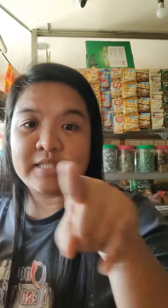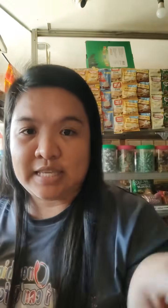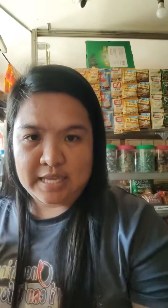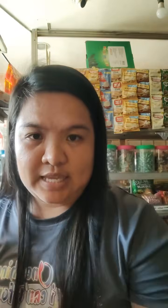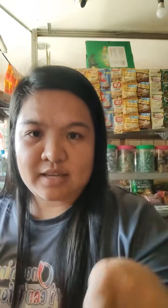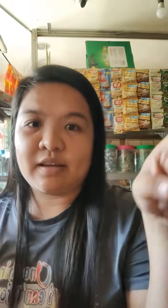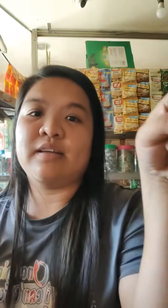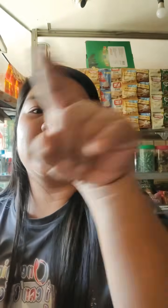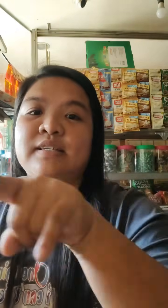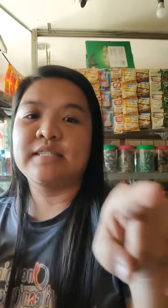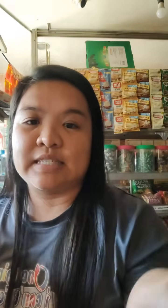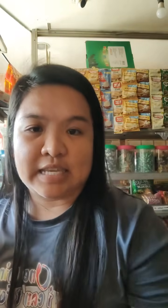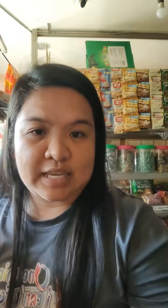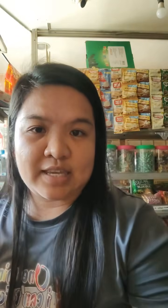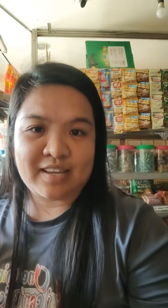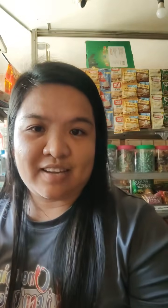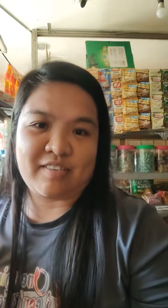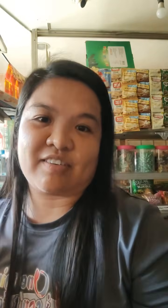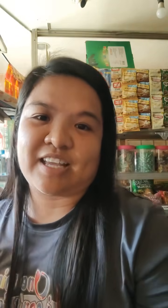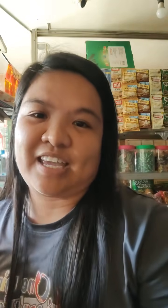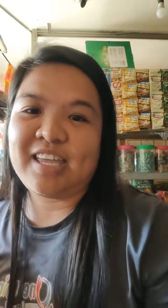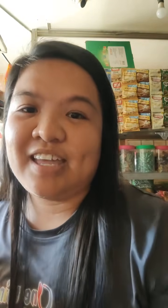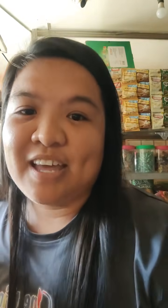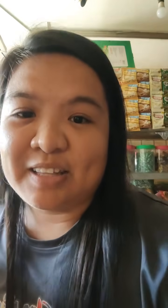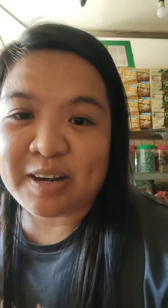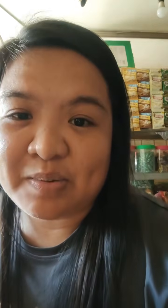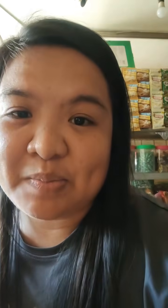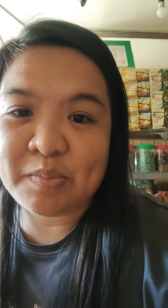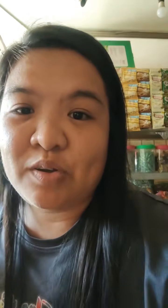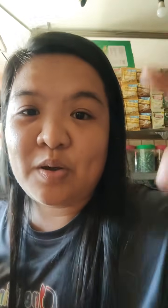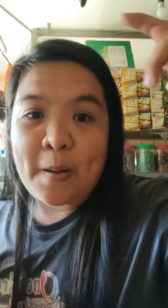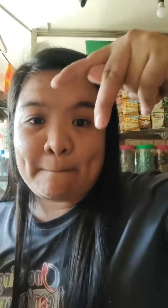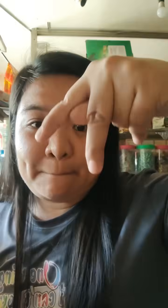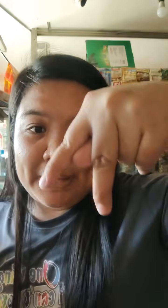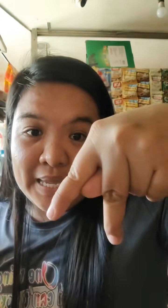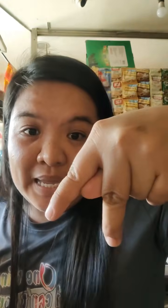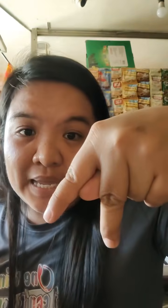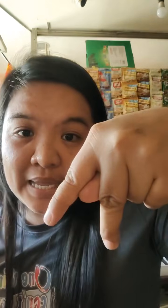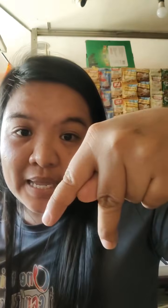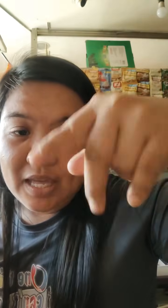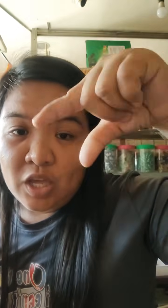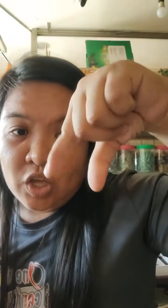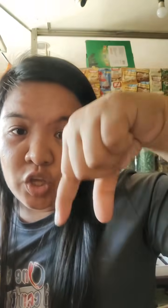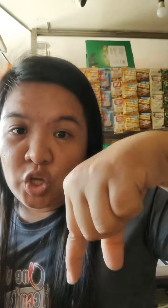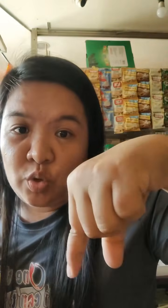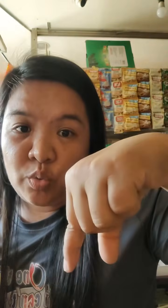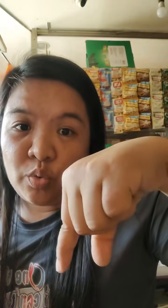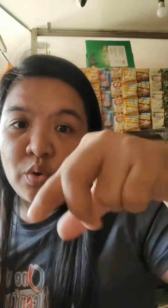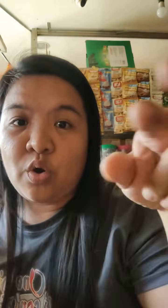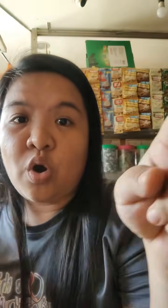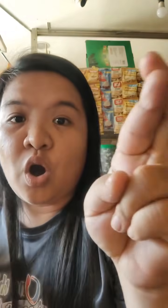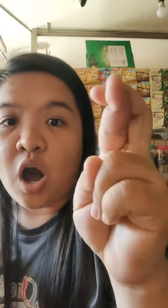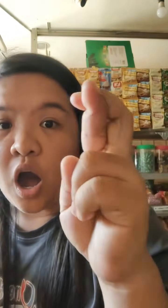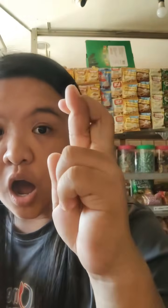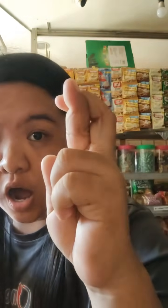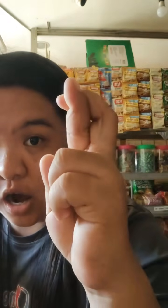Z. Z. Okay? Naka-remember mo? P, Q,